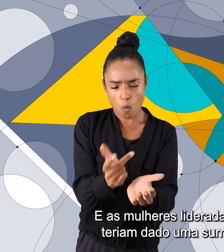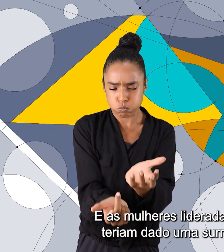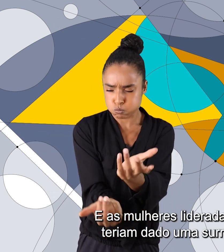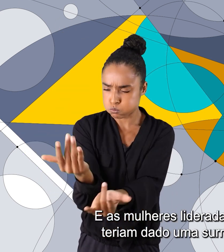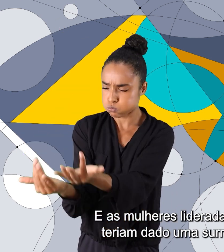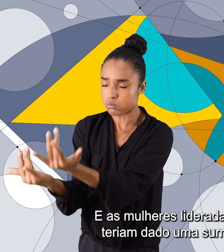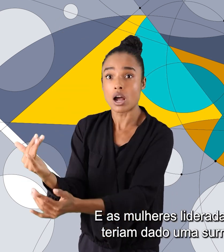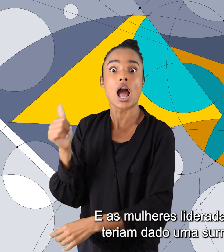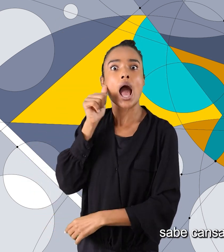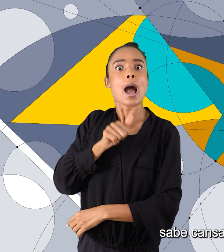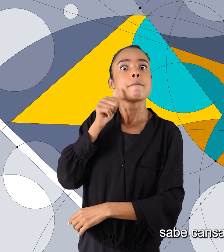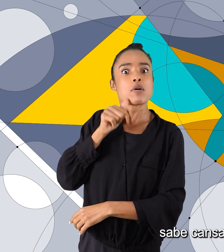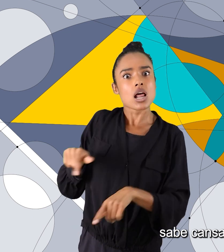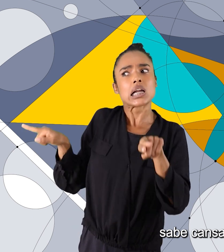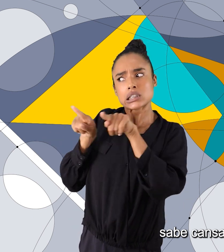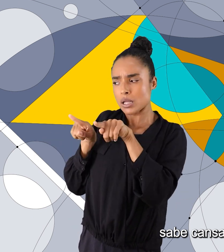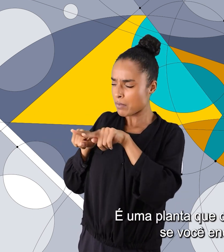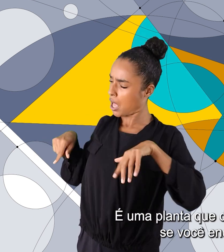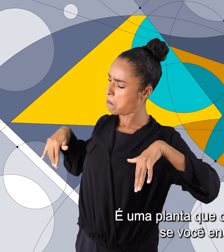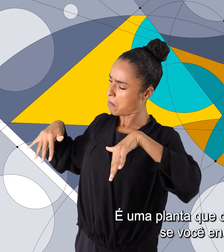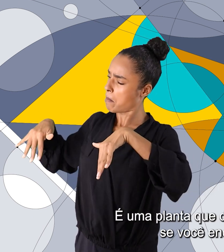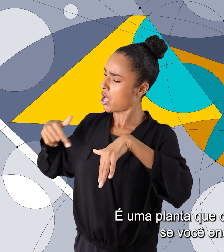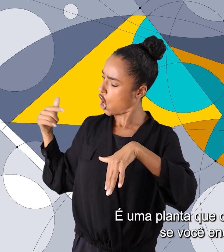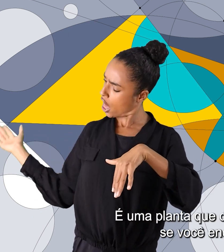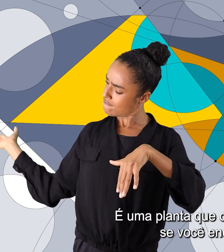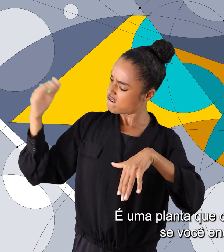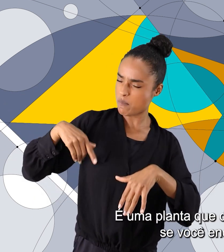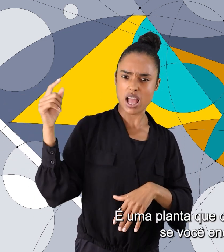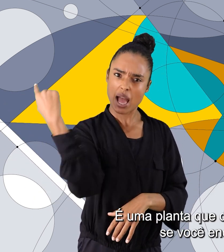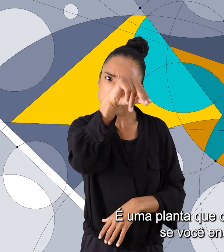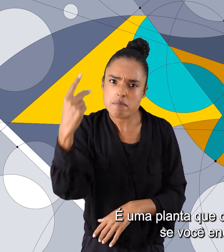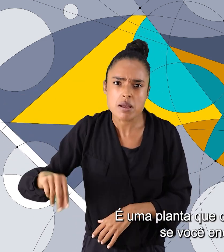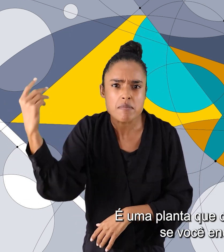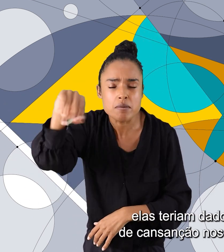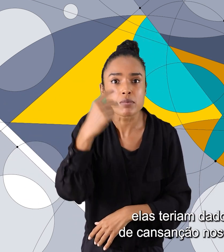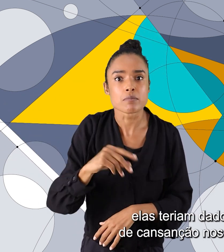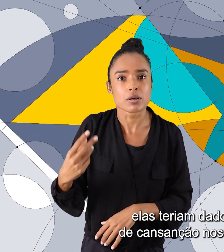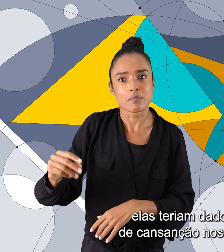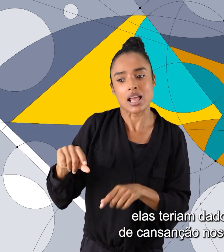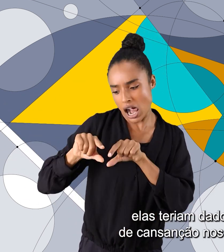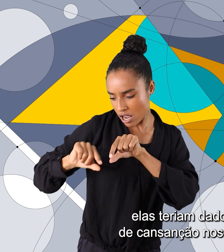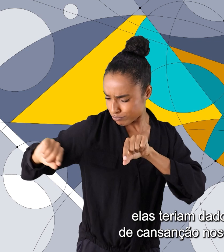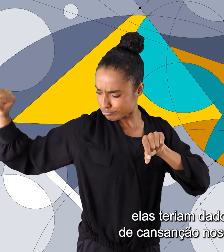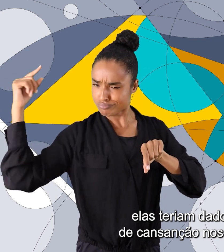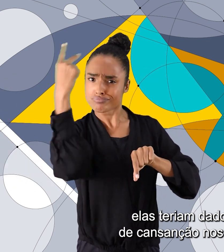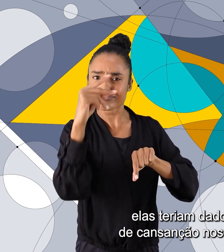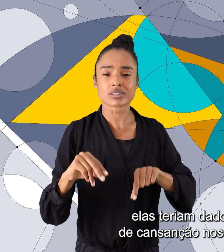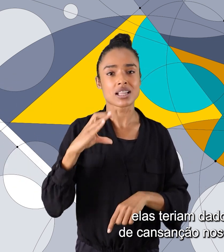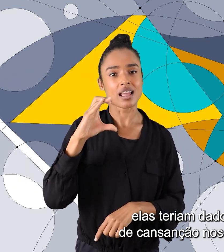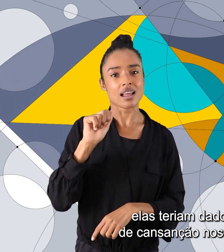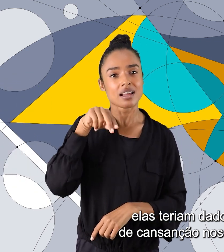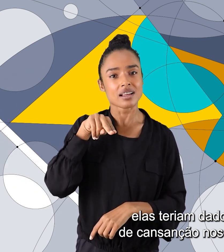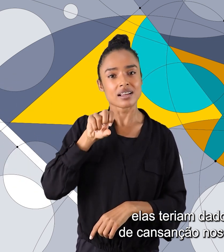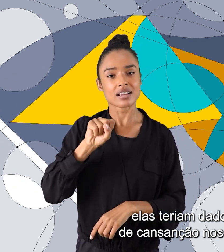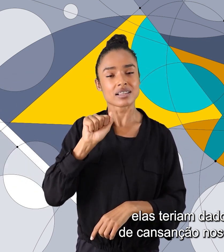uma surra de cansanção. Sabe, cansanção? É uma planta que dá queimadura se você encostar. Elas teriam dado uma surra de